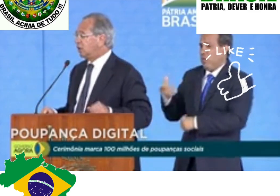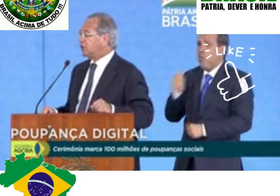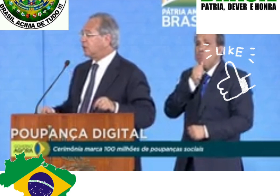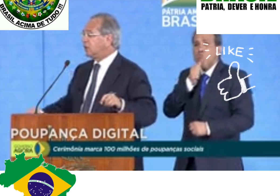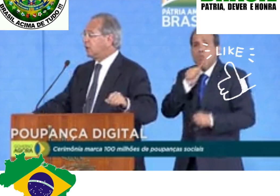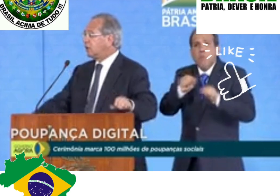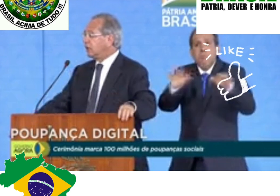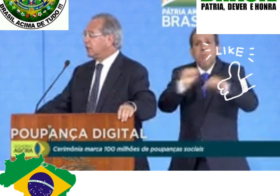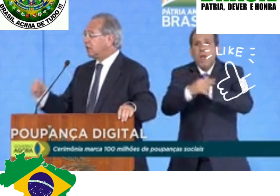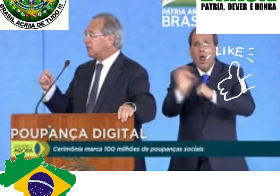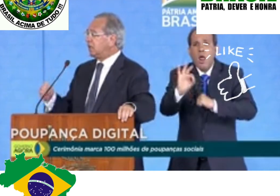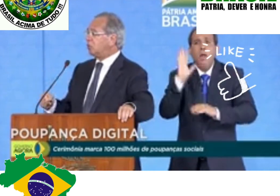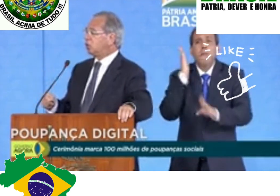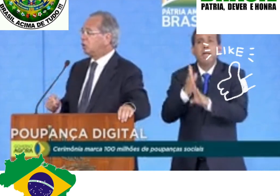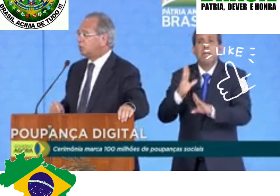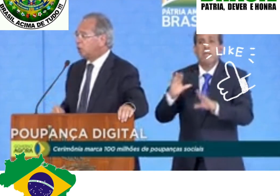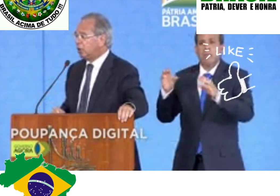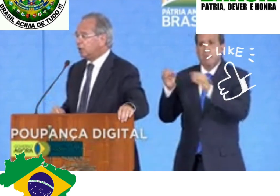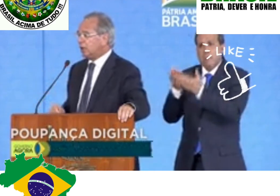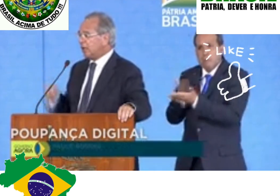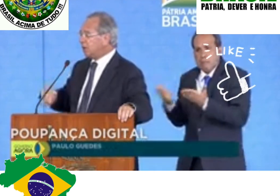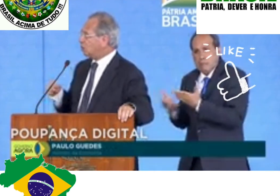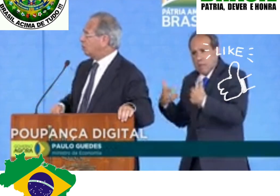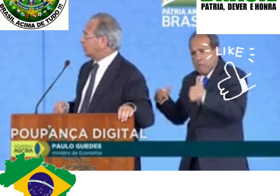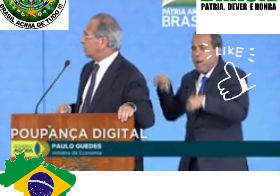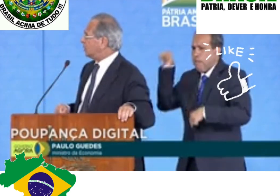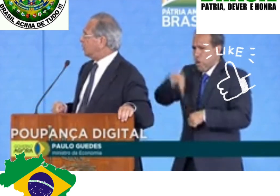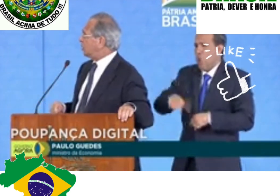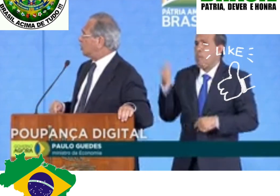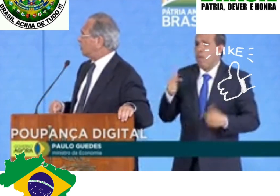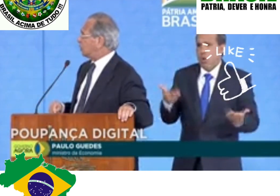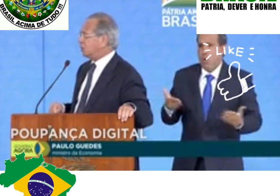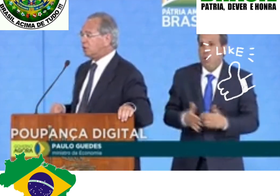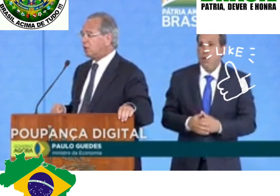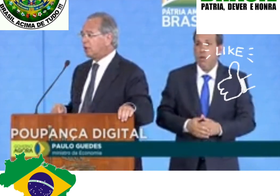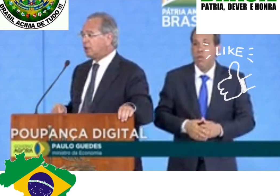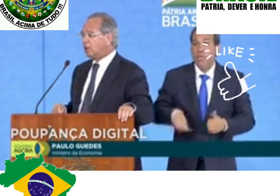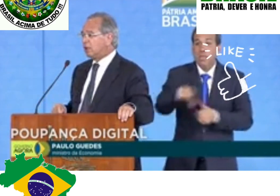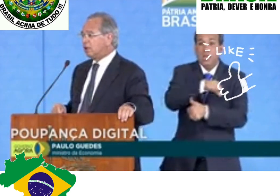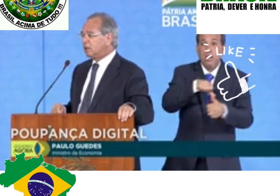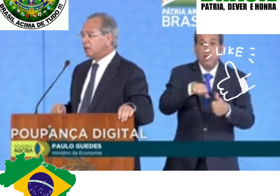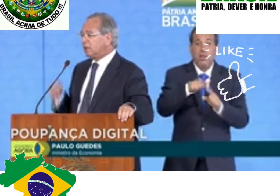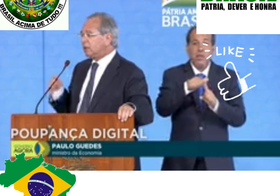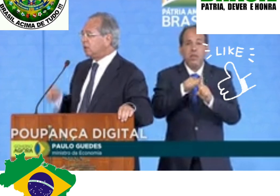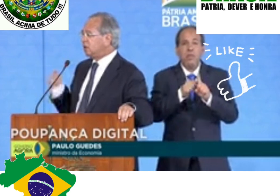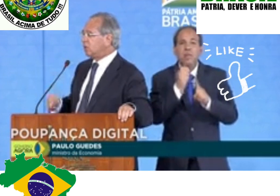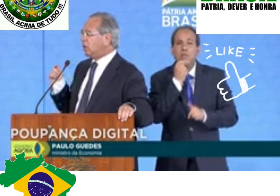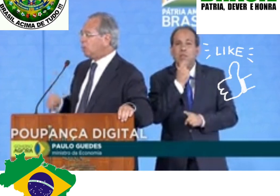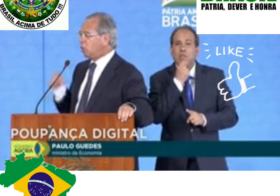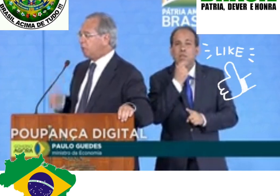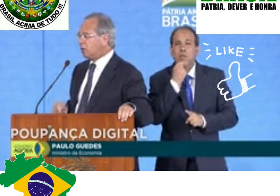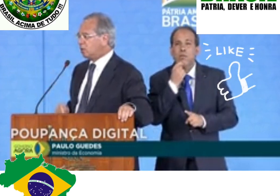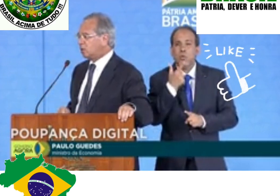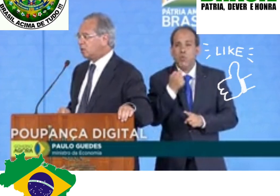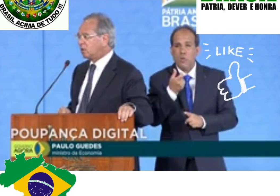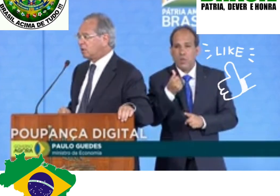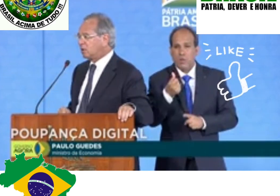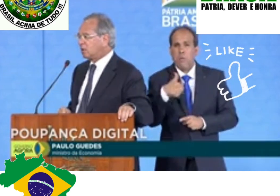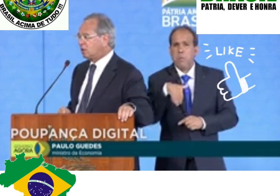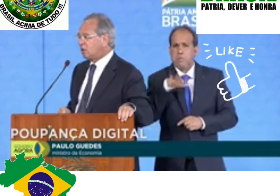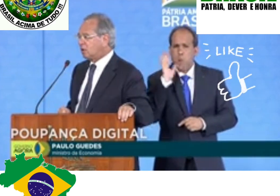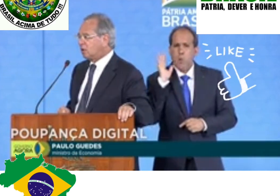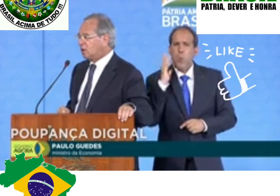Ou seja, em setembro de 2015, a essa altura, nós tínhamos perdido 650 mil empregos.